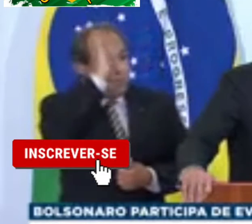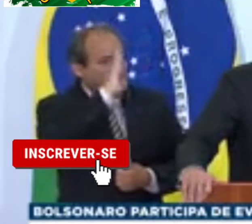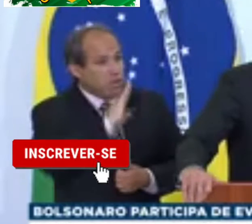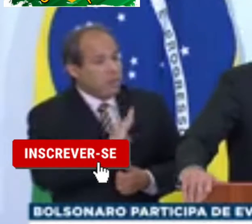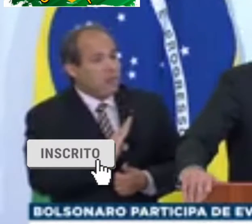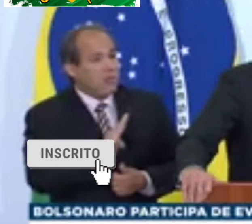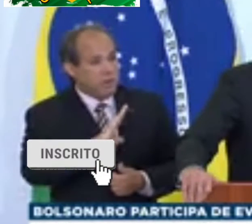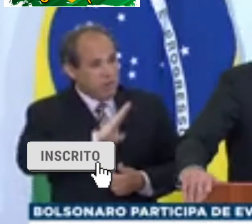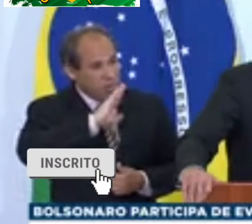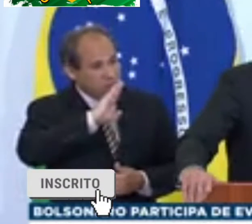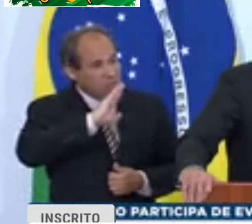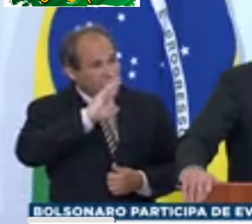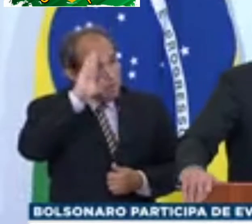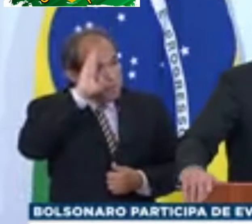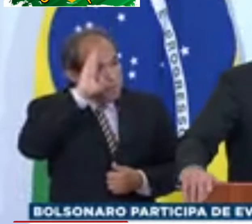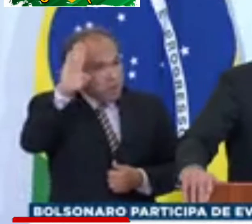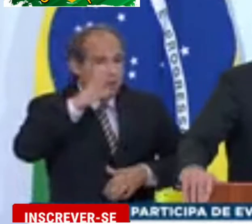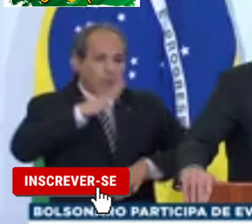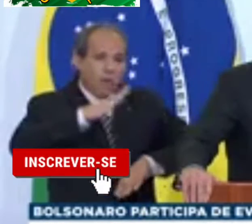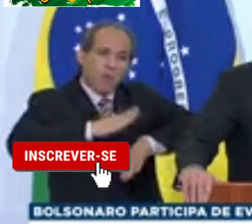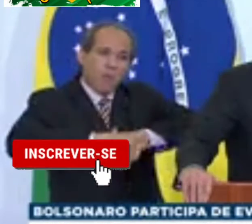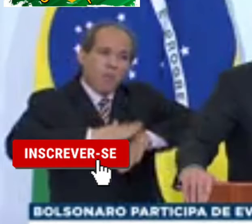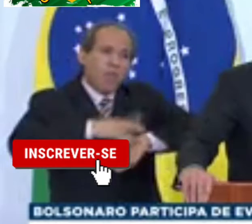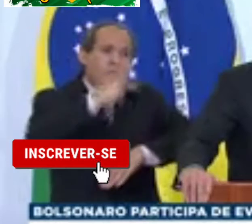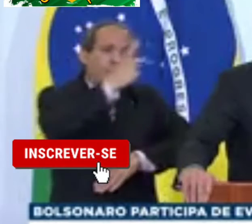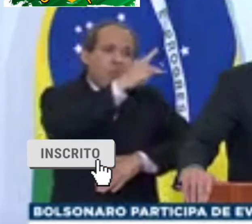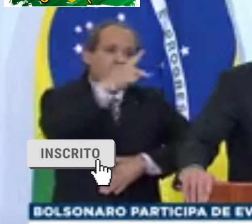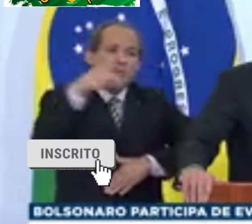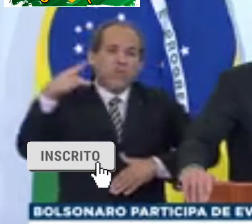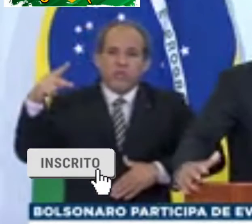passa por quem vocês um dia